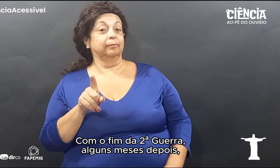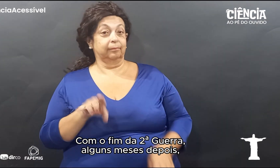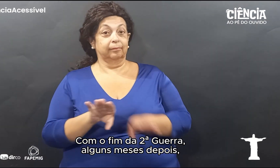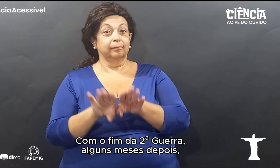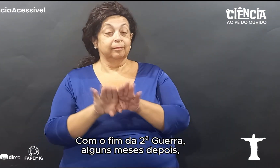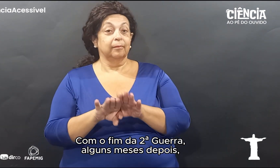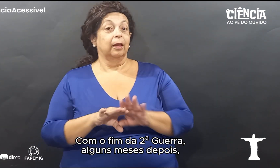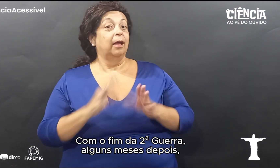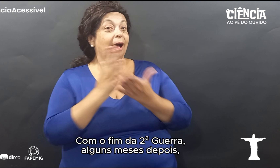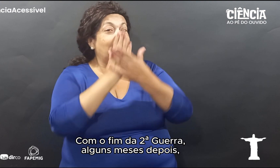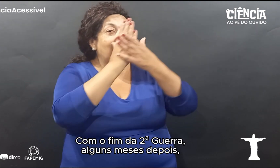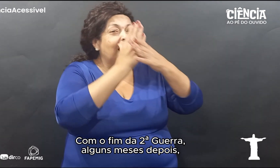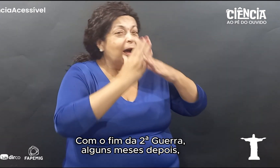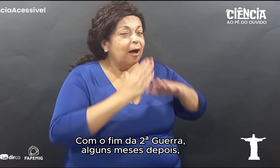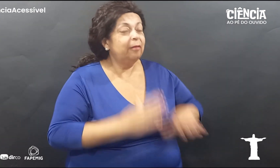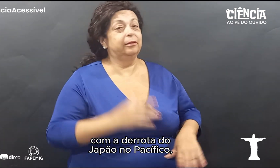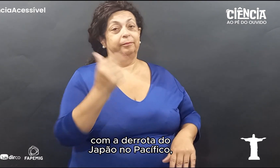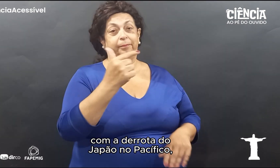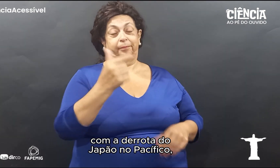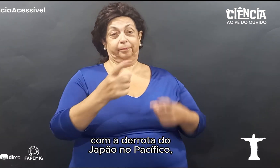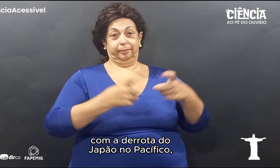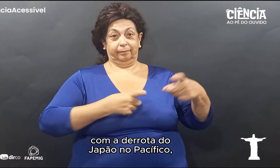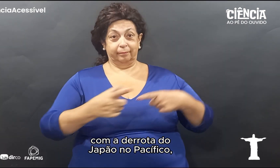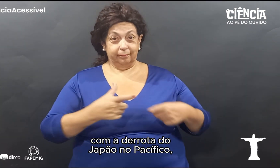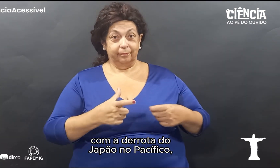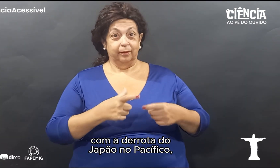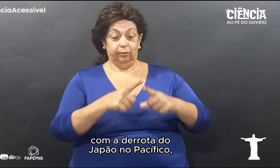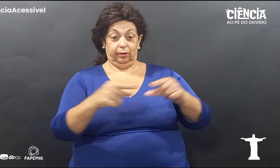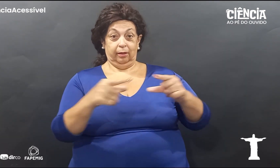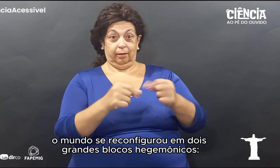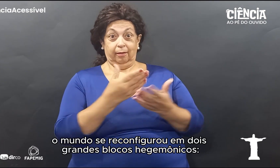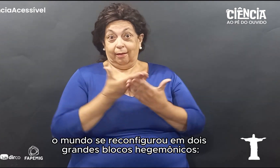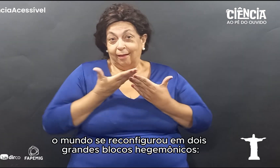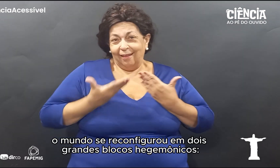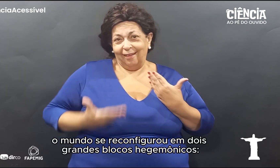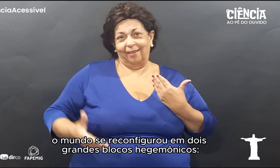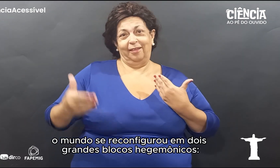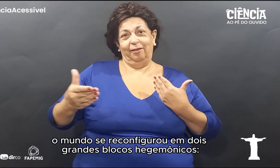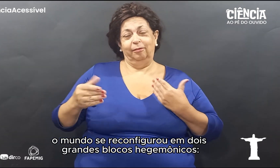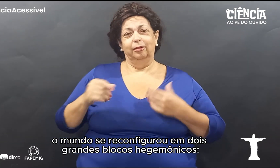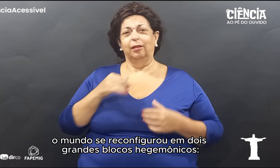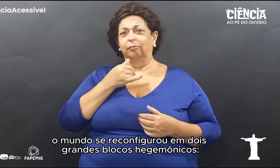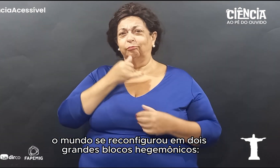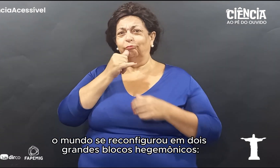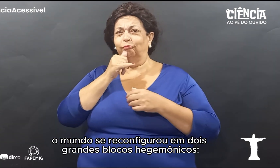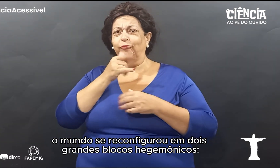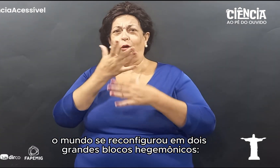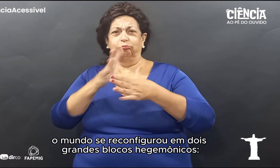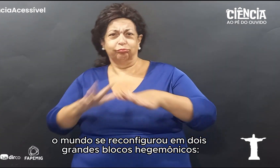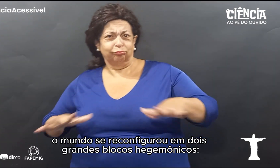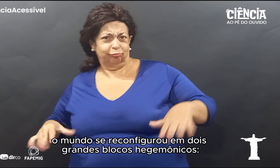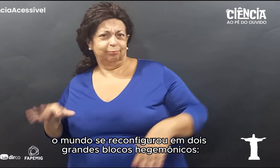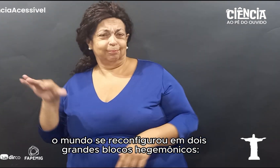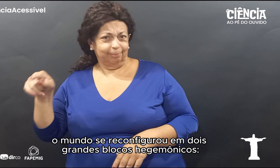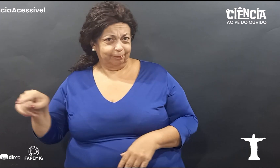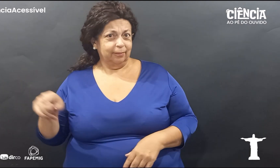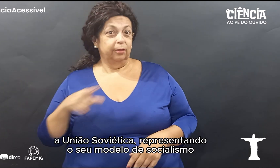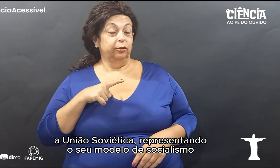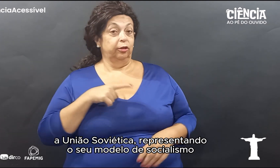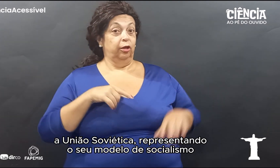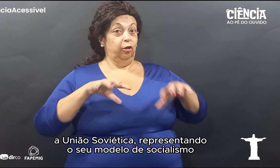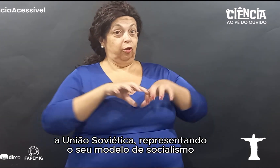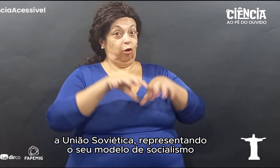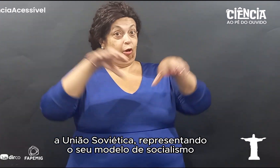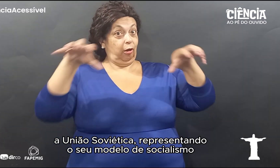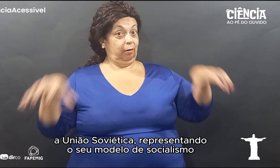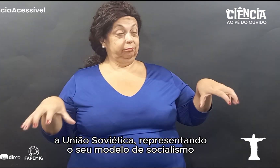Com o fim da Segunda Guerra, alguns meses depois, com a derrota do Japão no Pacífico, o mundo se reconfigurou em dois grandes blocos hegemônicos. A